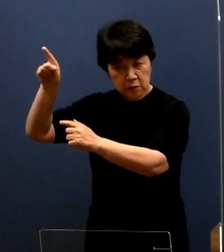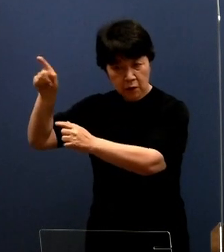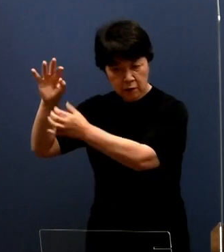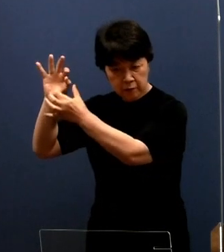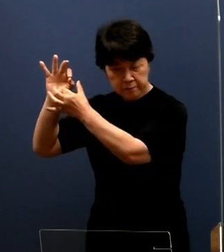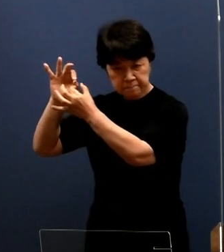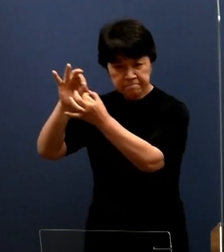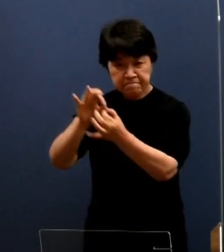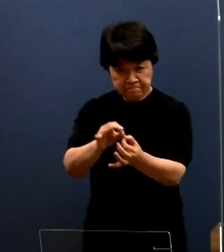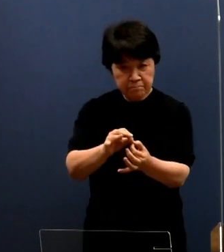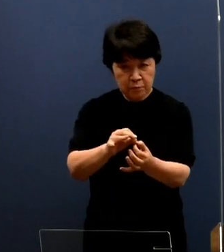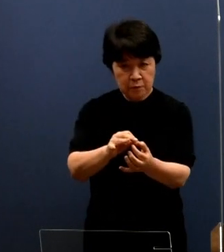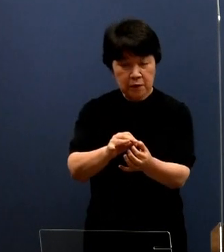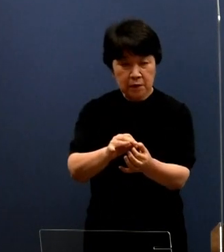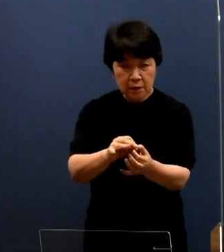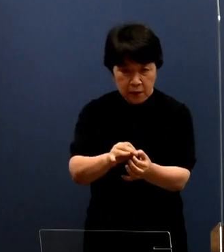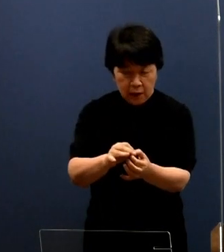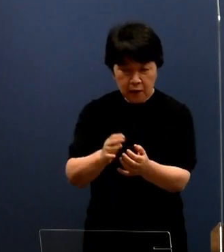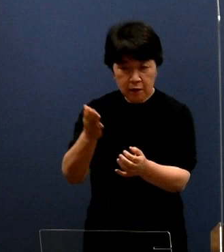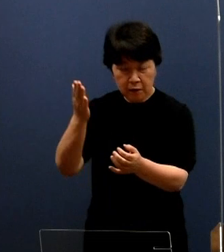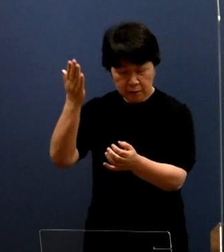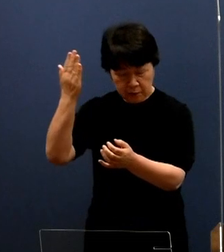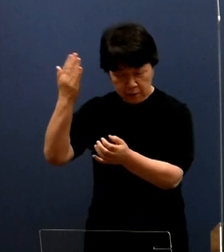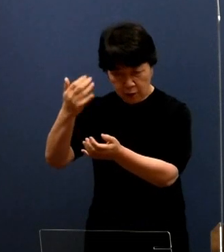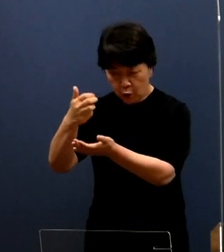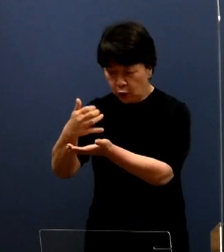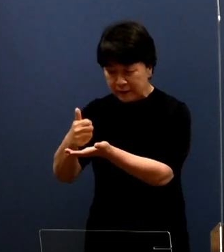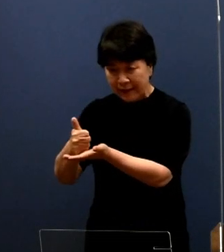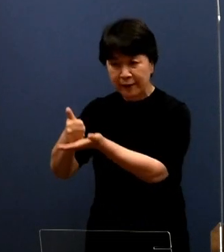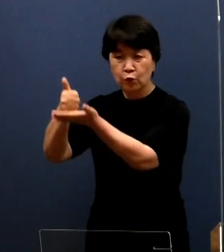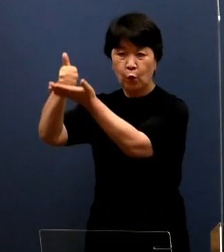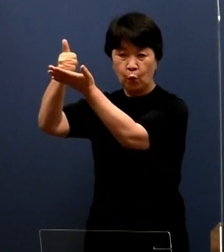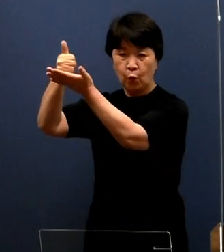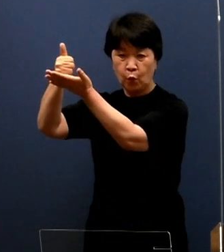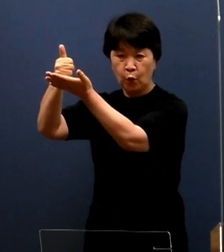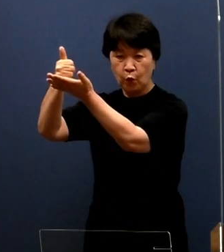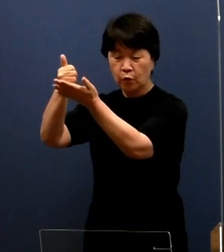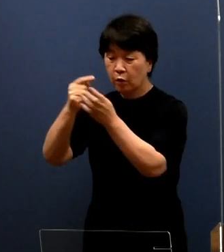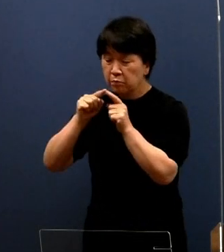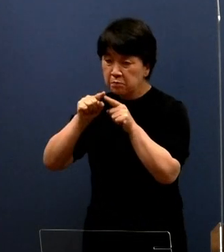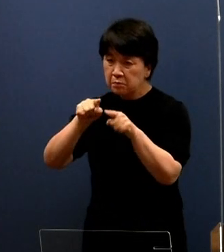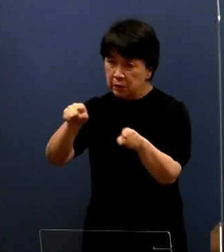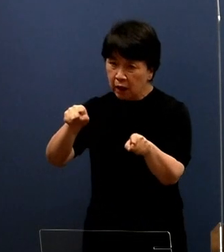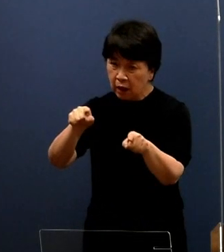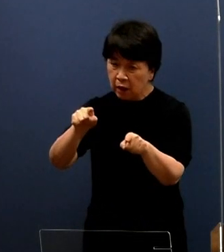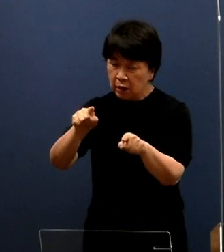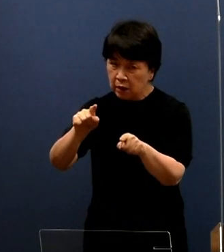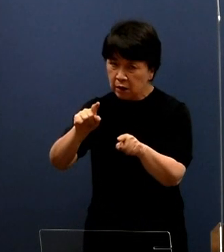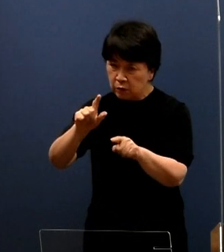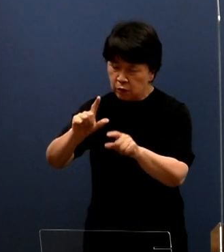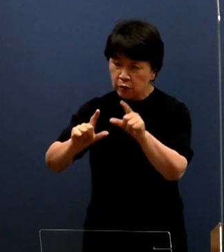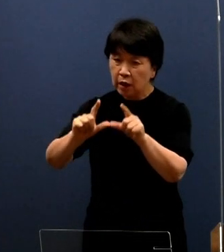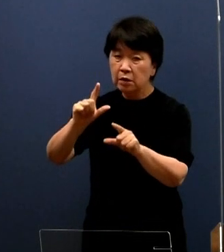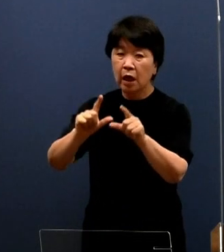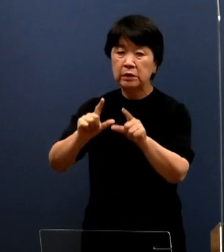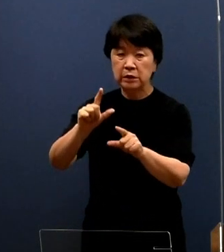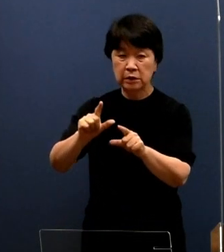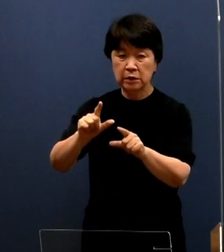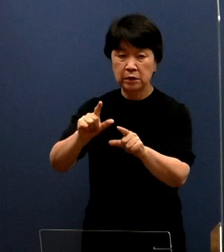法律相当の天皇の直接の命令ですよね。で、それは多分義務